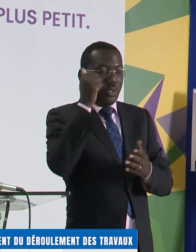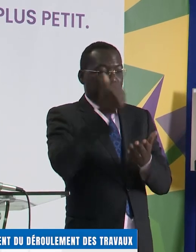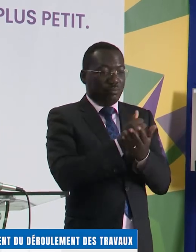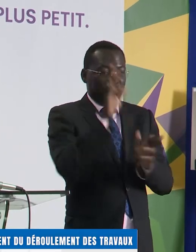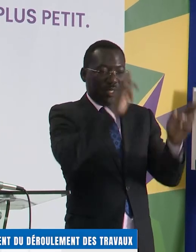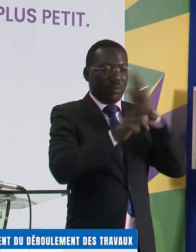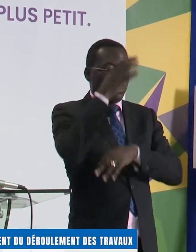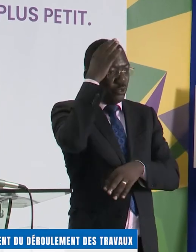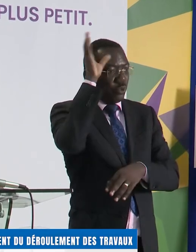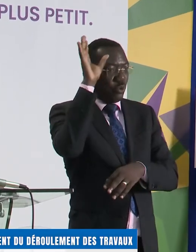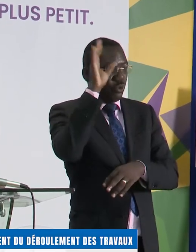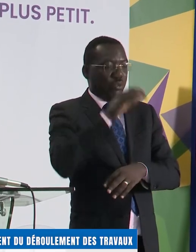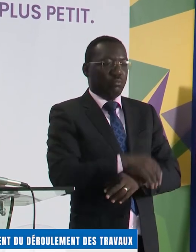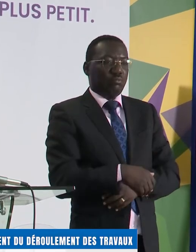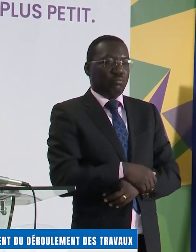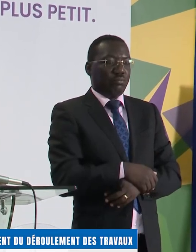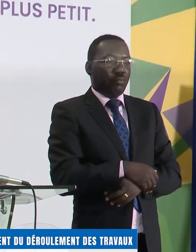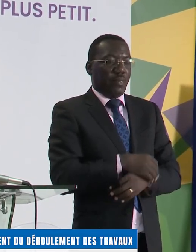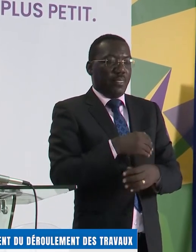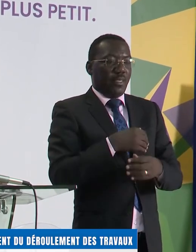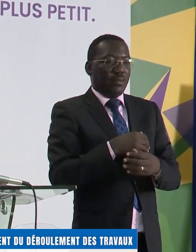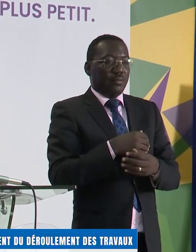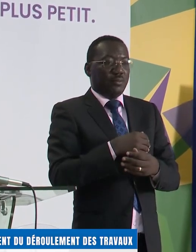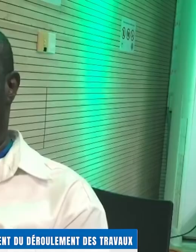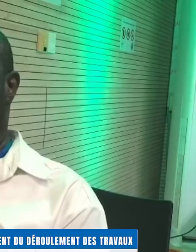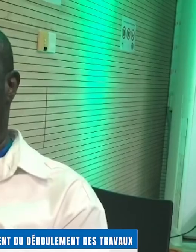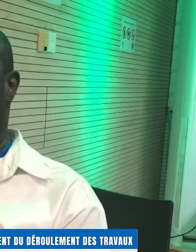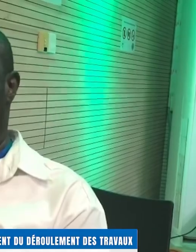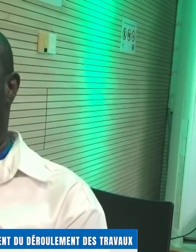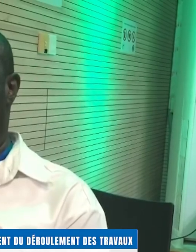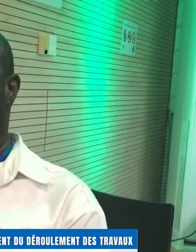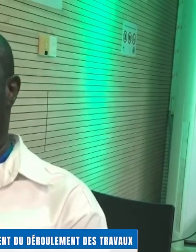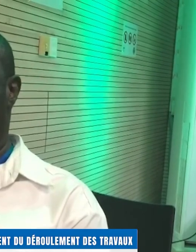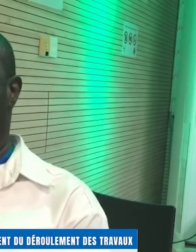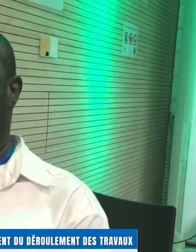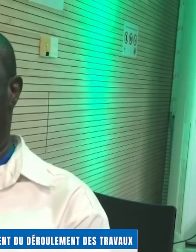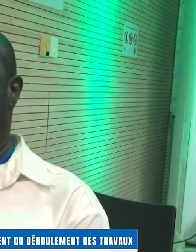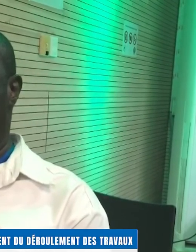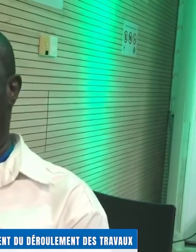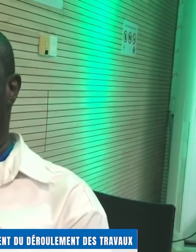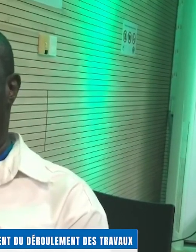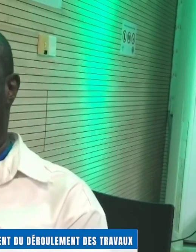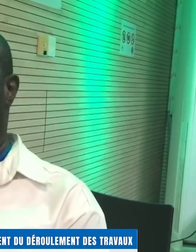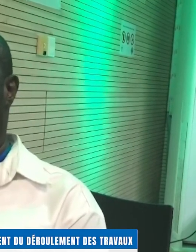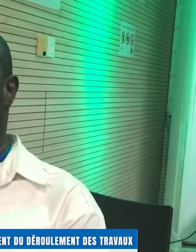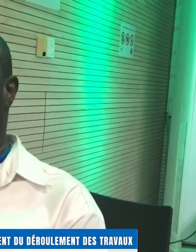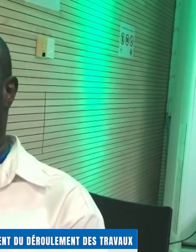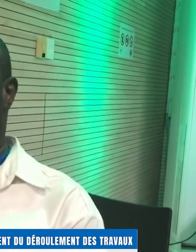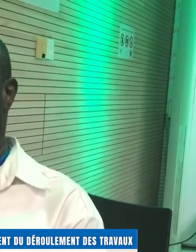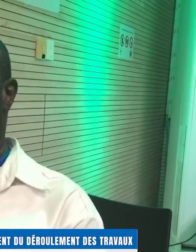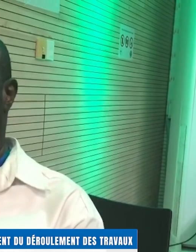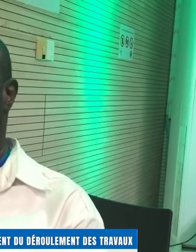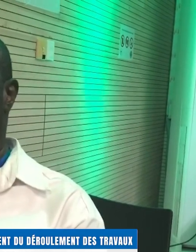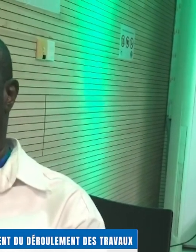République démocratique du Congo près de la République gabonaise, de Son Excellence Ramon